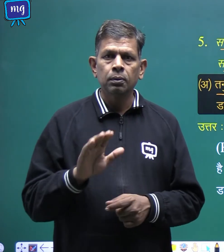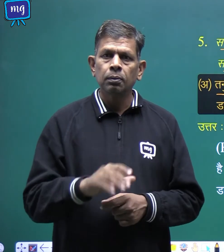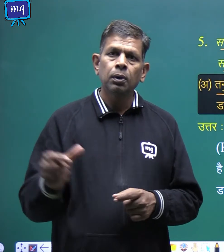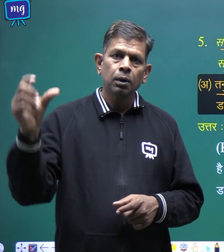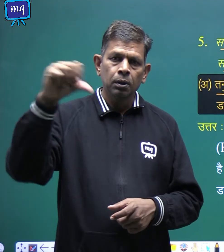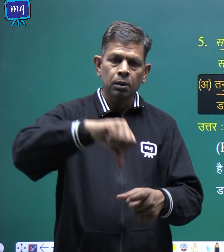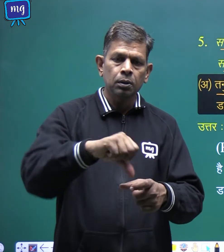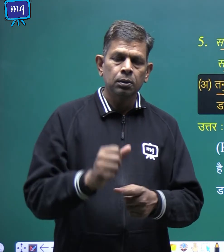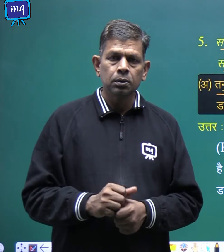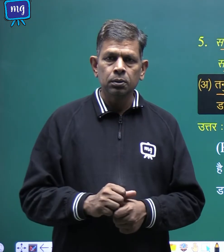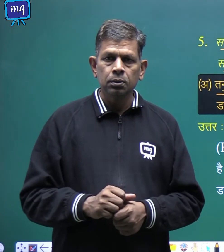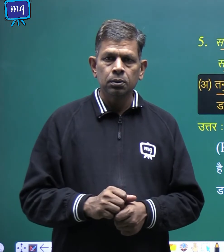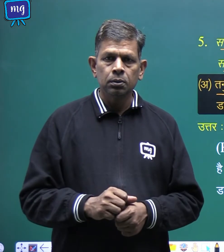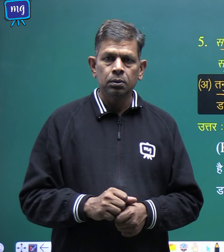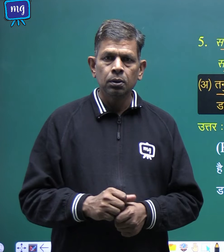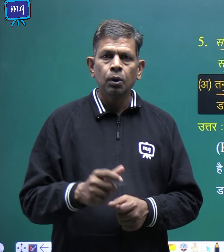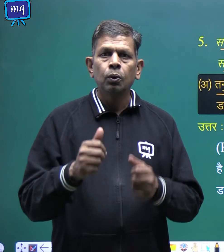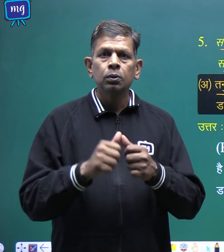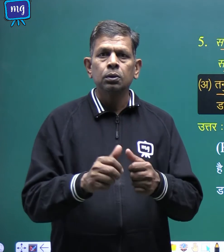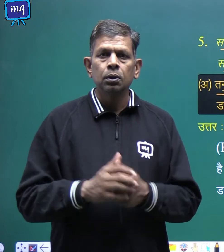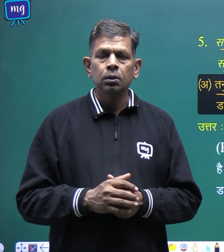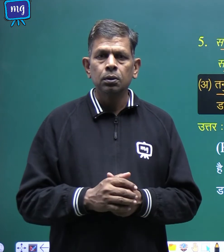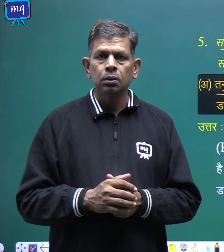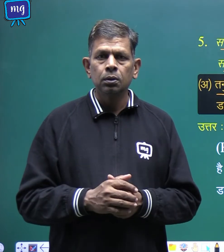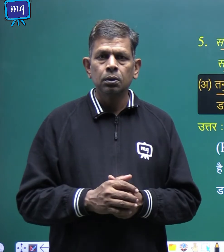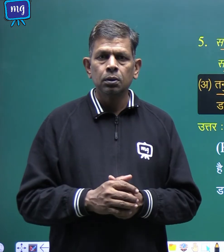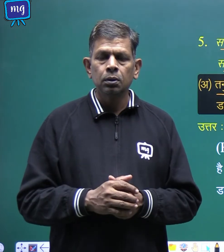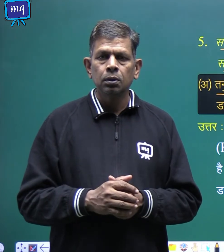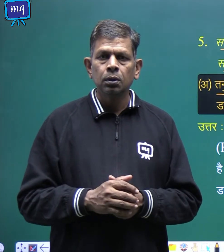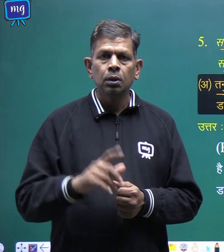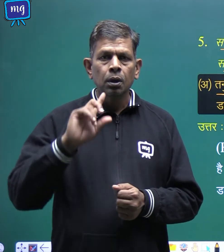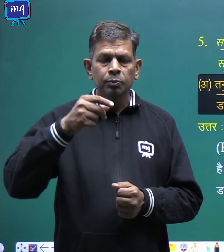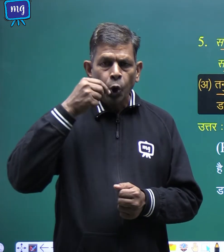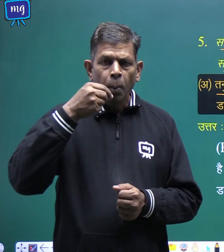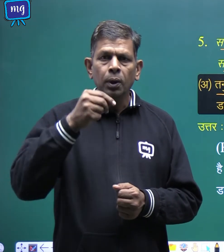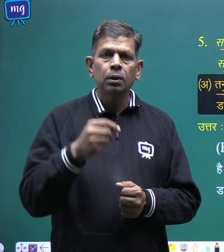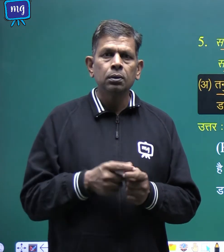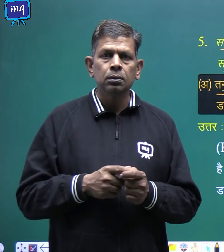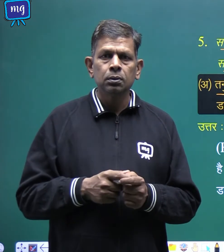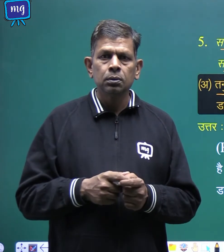डाला जाता है। उत्तर, जब तनु सल्फ्यूरिक अम्ल